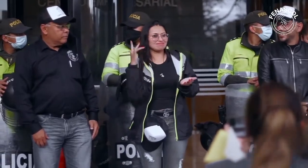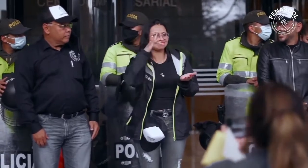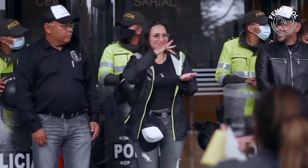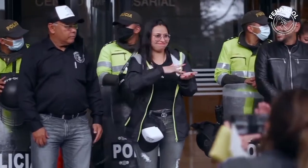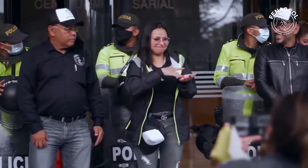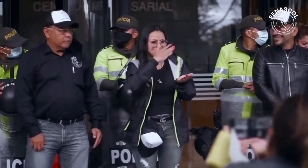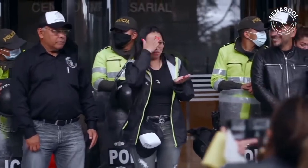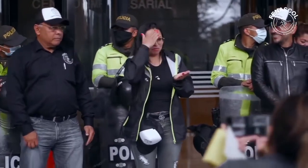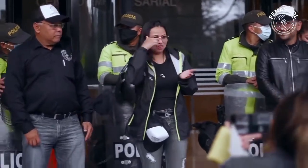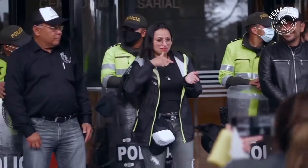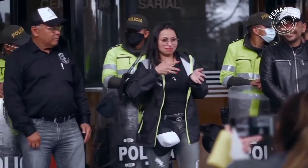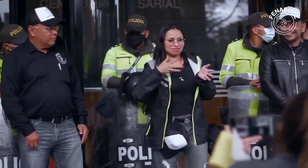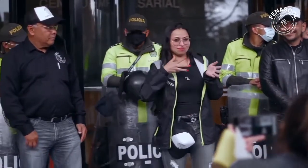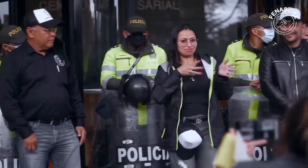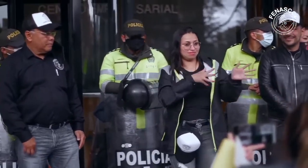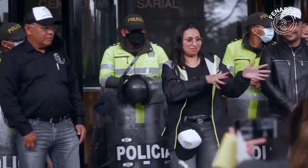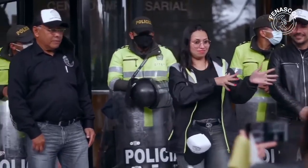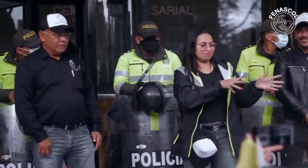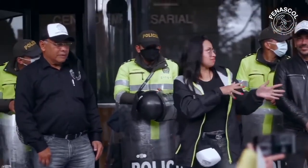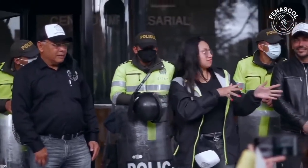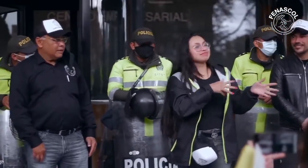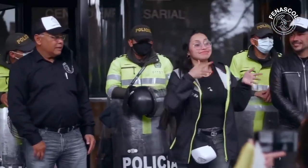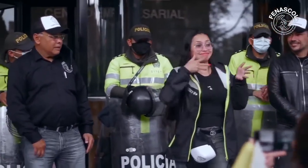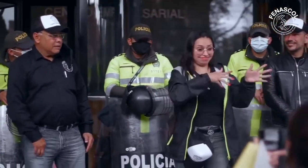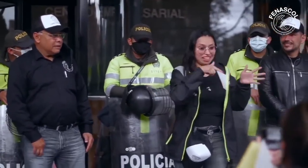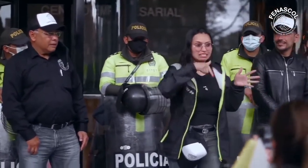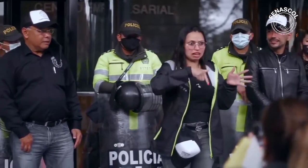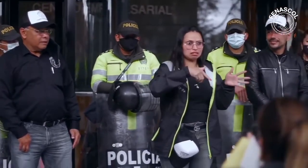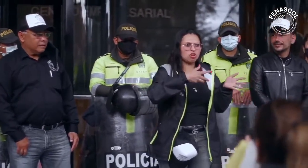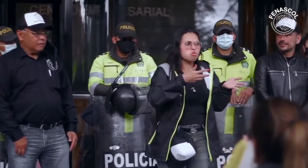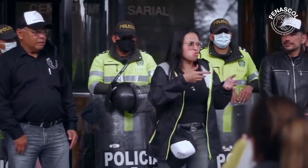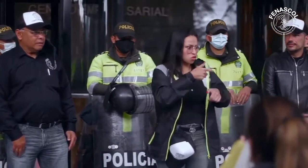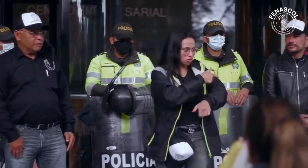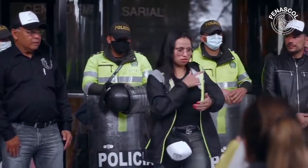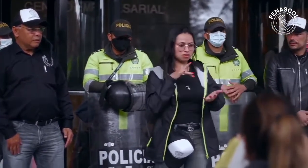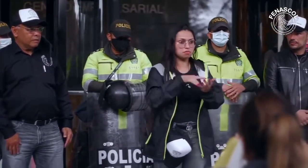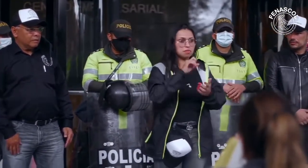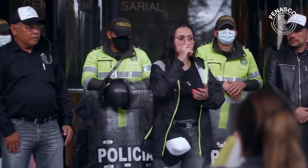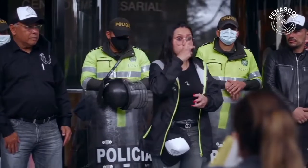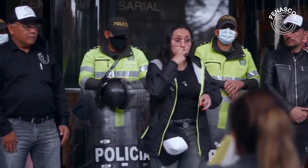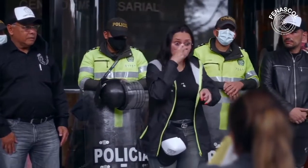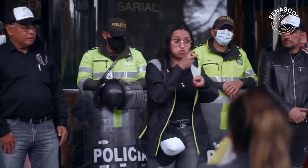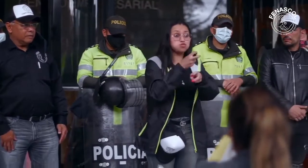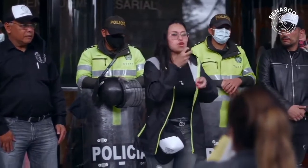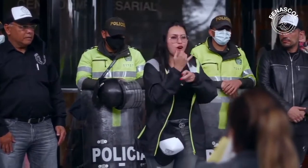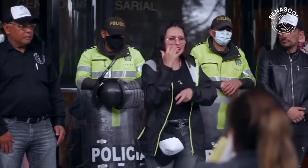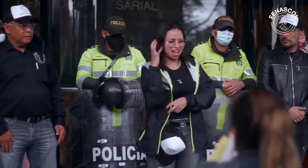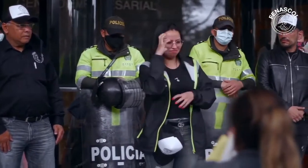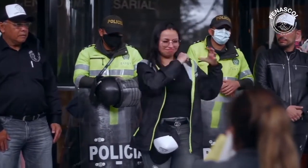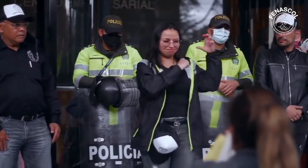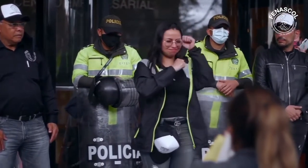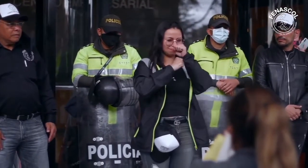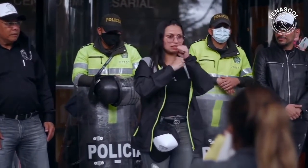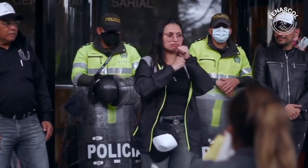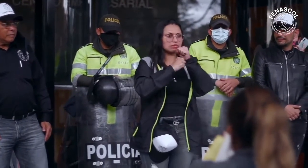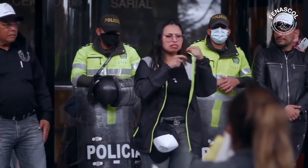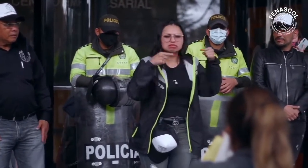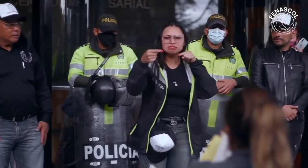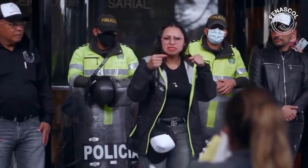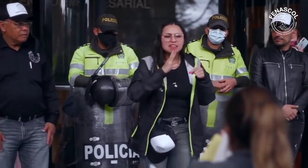bastante larga la jornada. Yo participé, me acomodo acá, en este comité que hicimos. Fue complicado, hubo